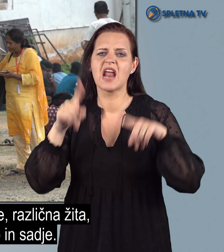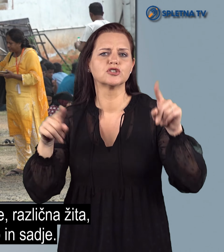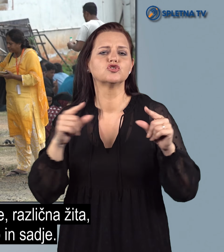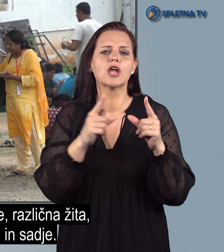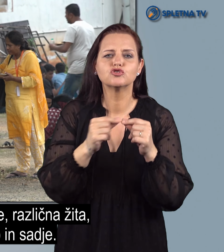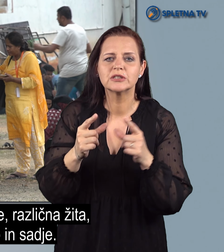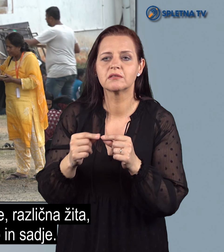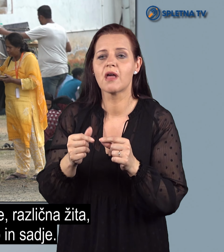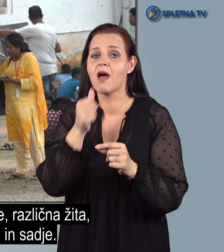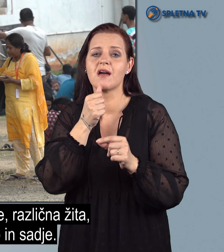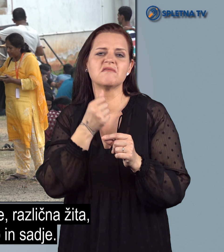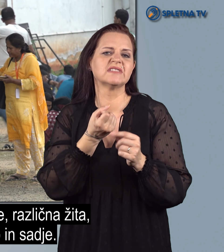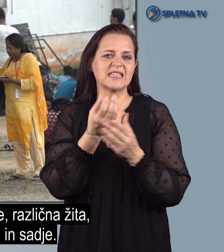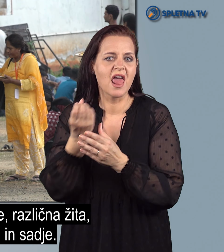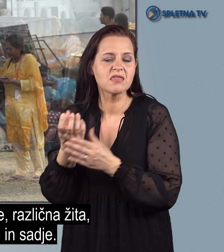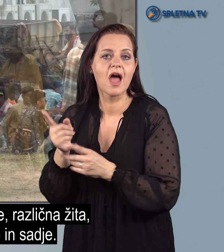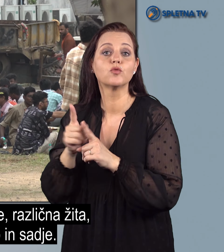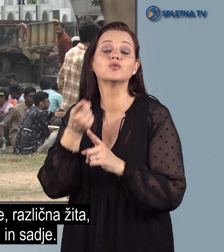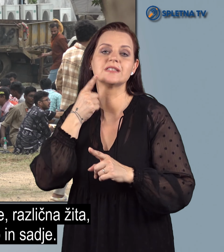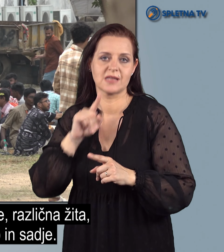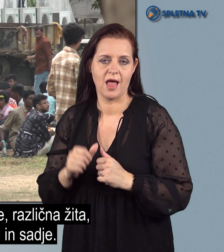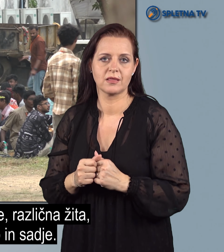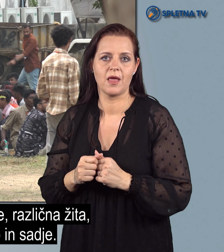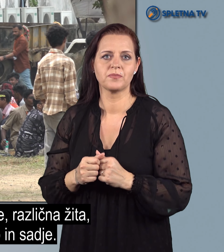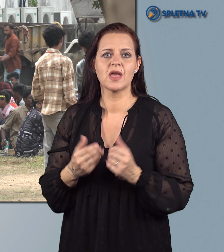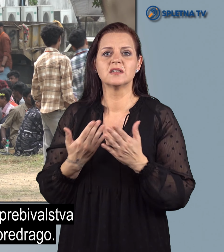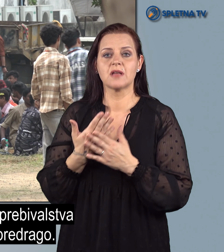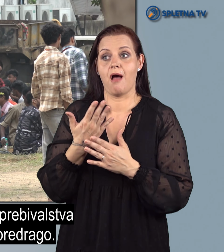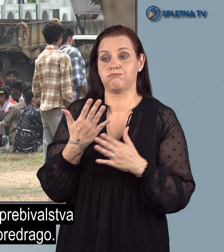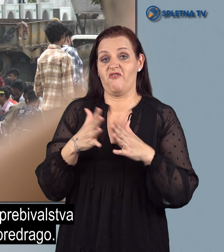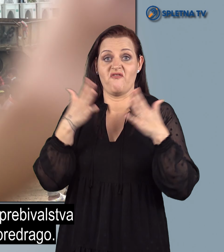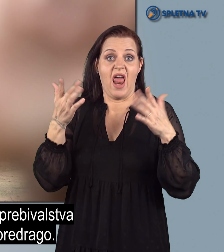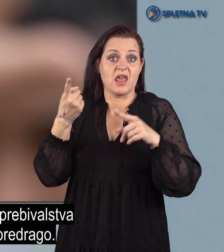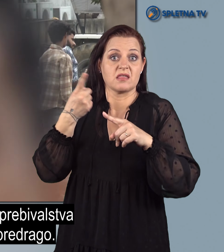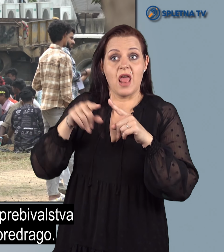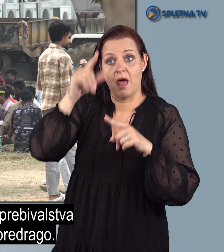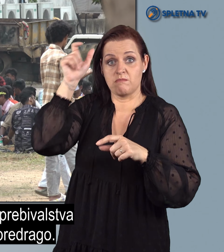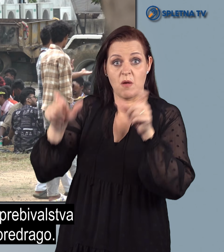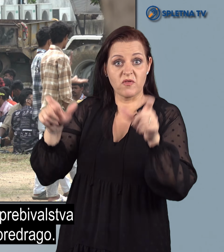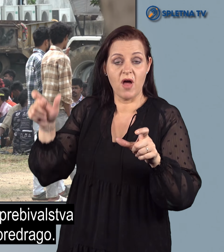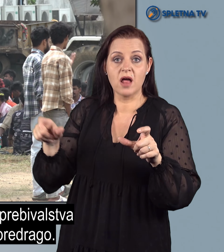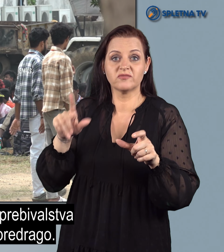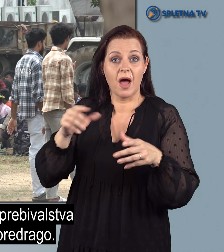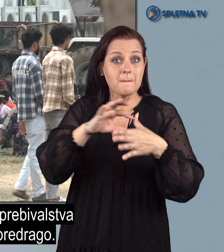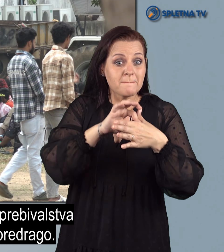različna žita, zelenjavo in sadje. Za velik del prebivalstva je meso predrago.